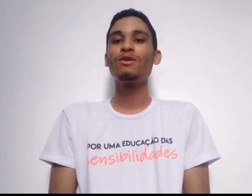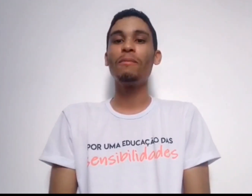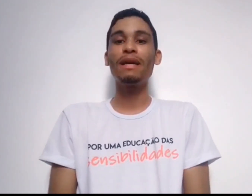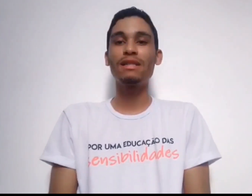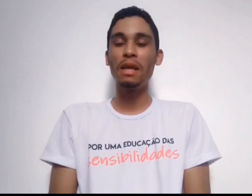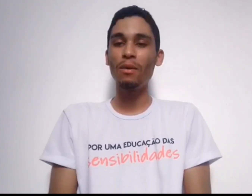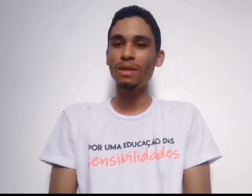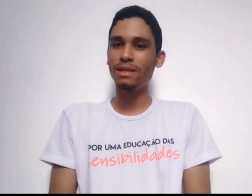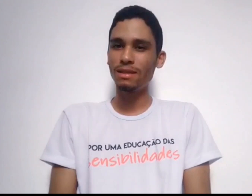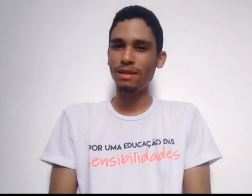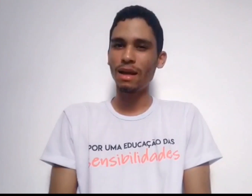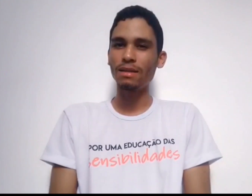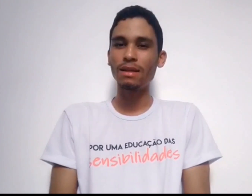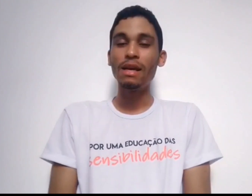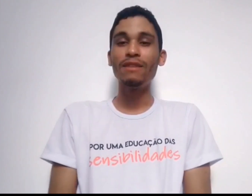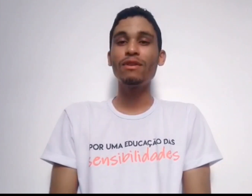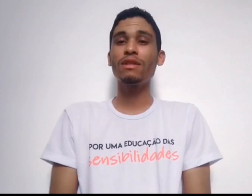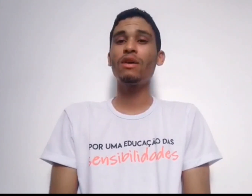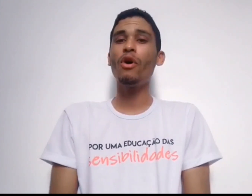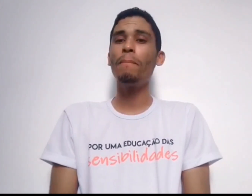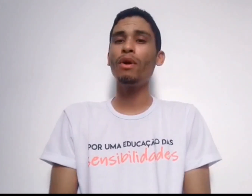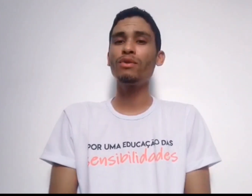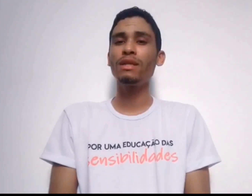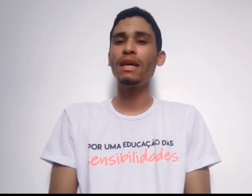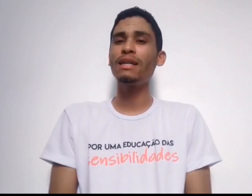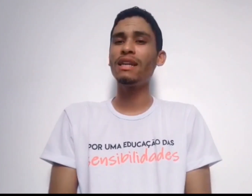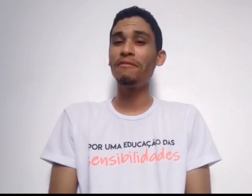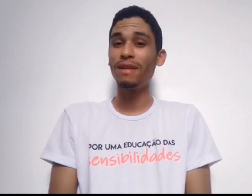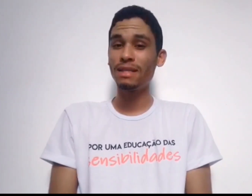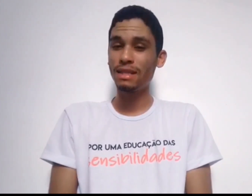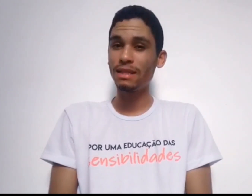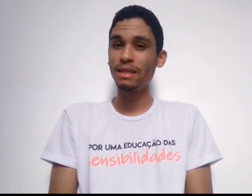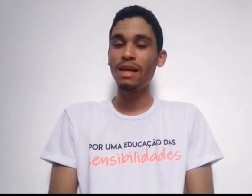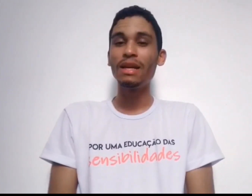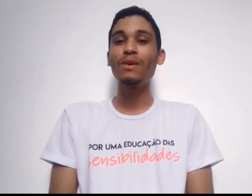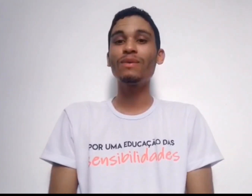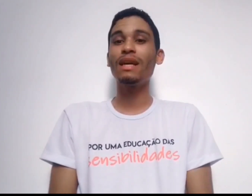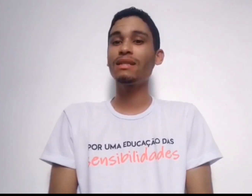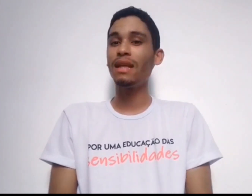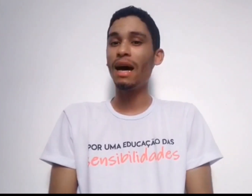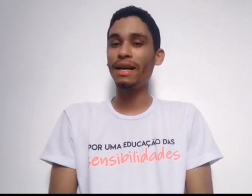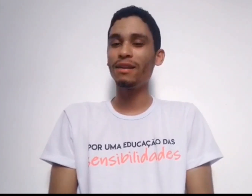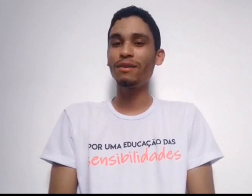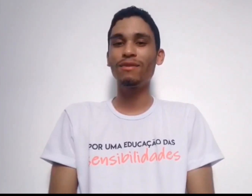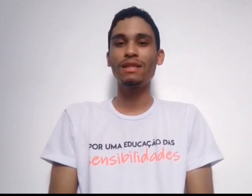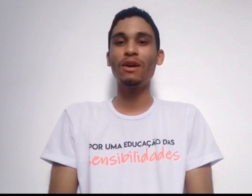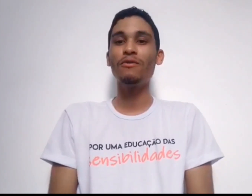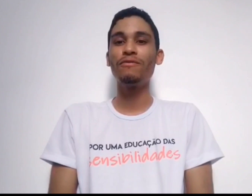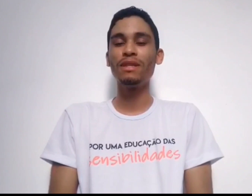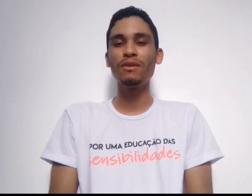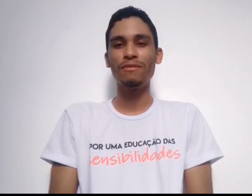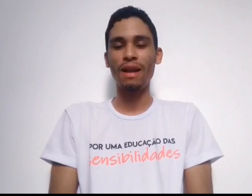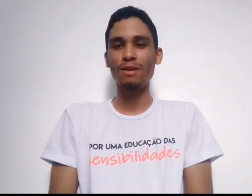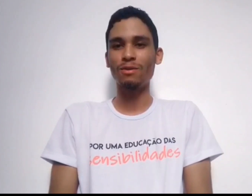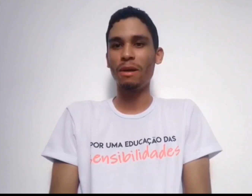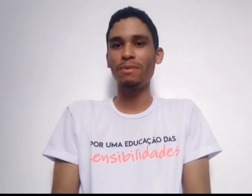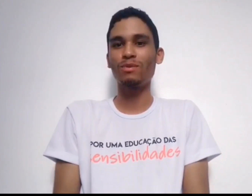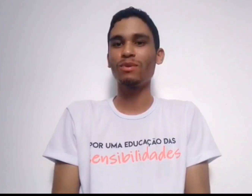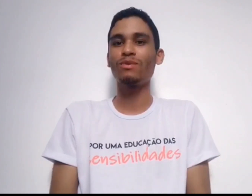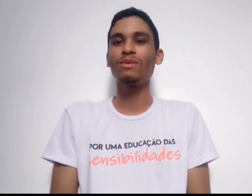sobre as línguas de sinais. E vocês terão a oportunidade de refletir e contestar aquilo que vocês já ouviram falar sobre a pessoa